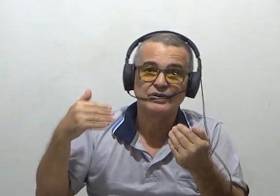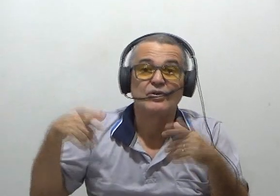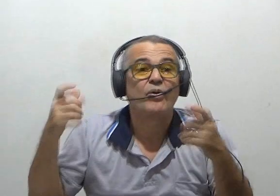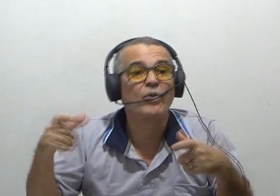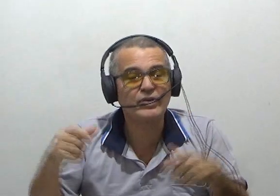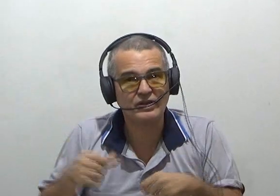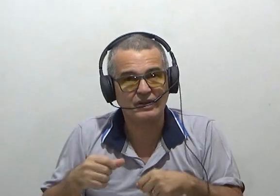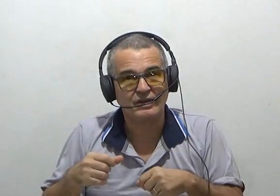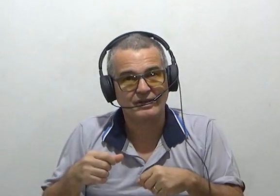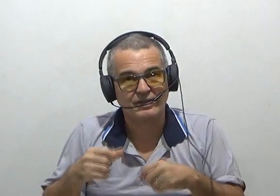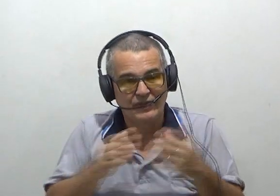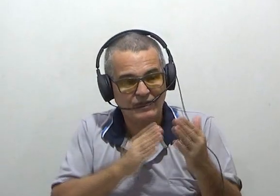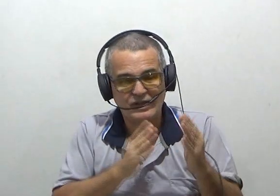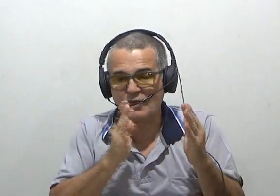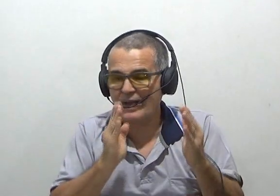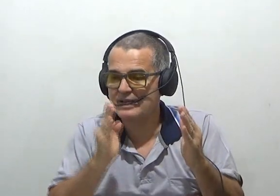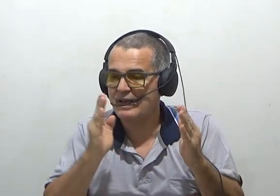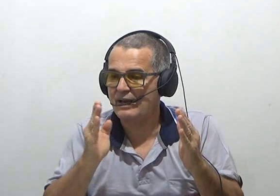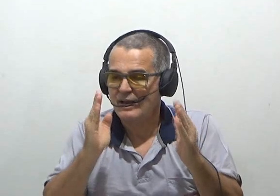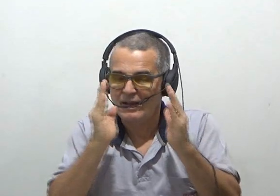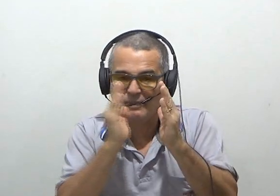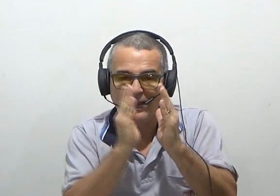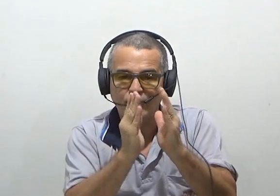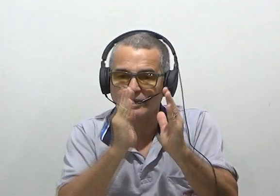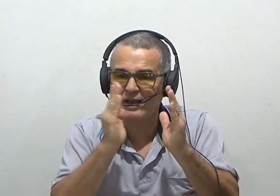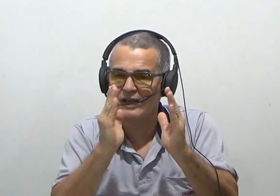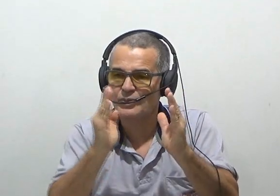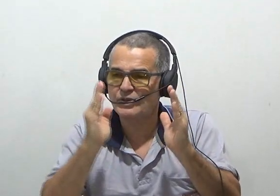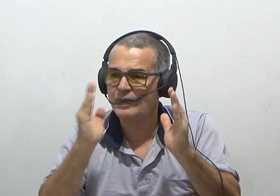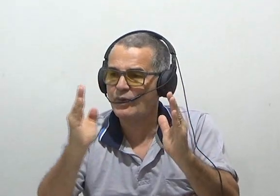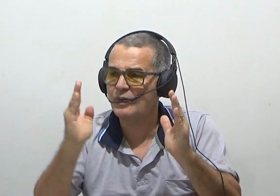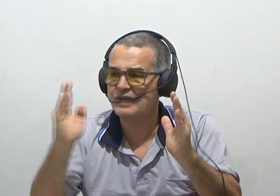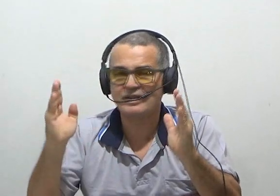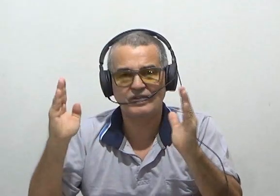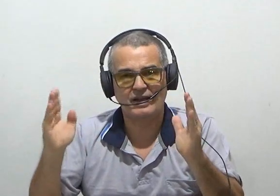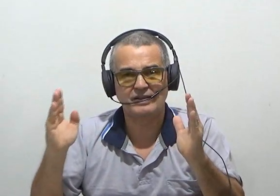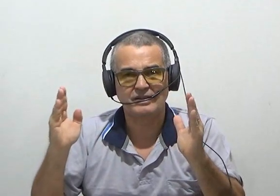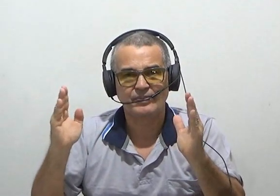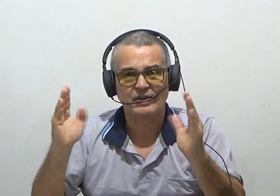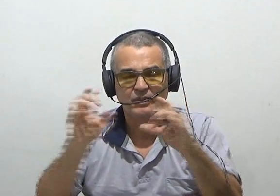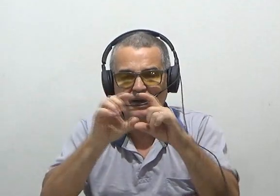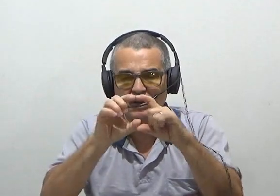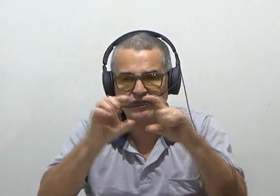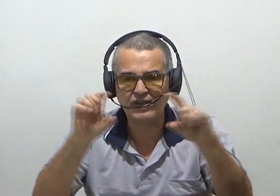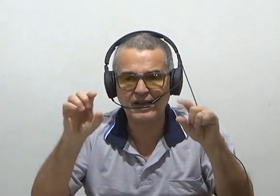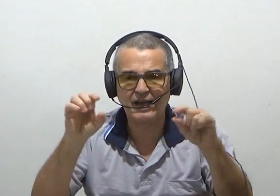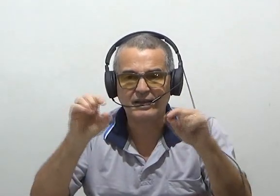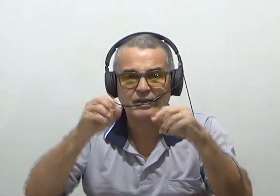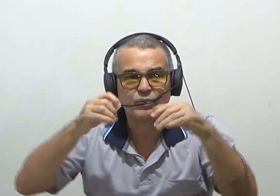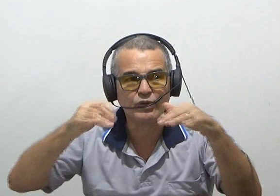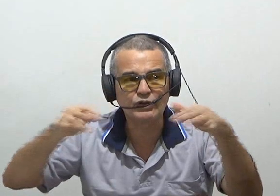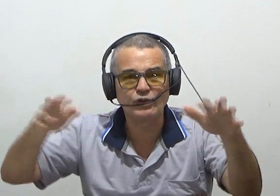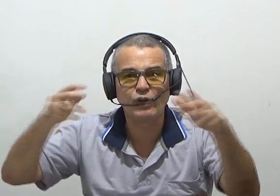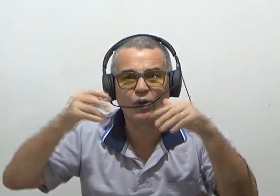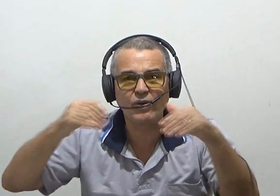vamos? Onde? E aí você começa a perguntar e responder por objetividade, para não